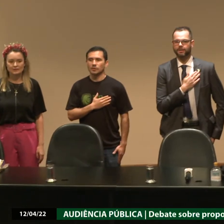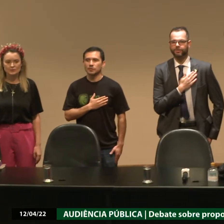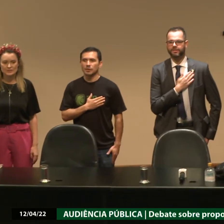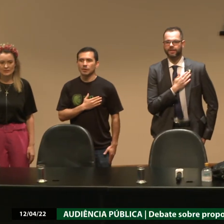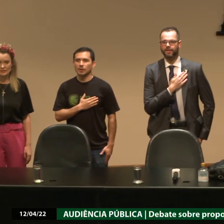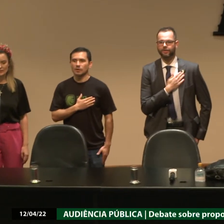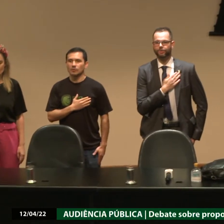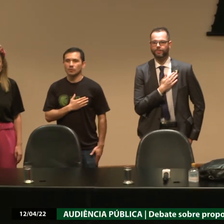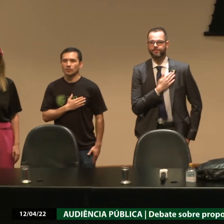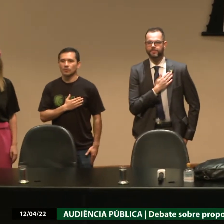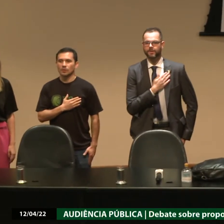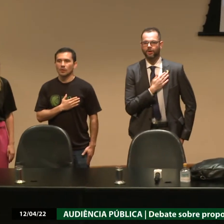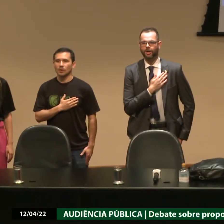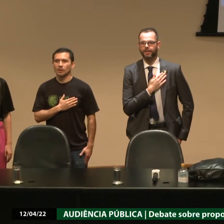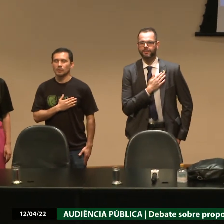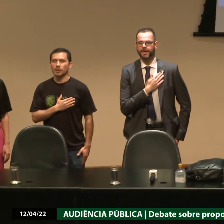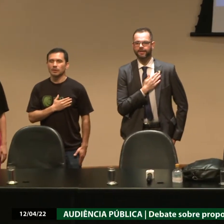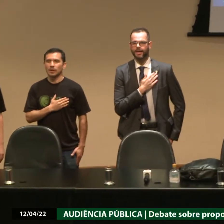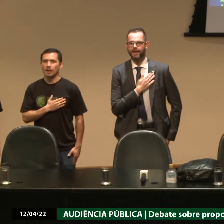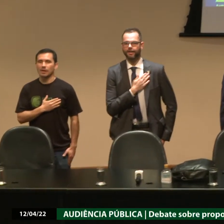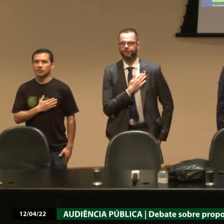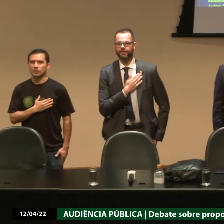E aí